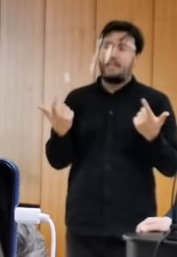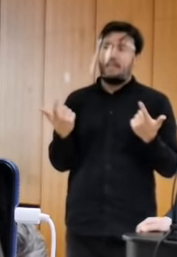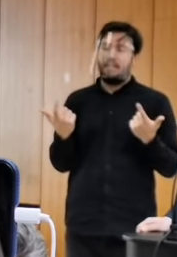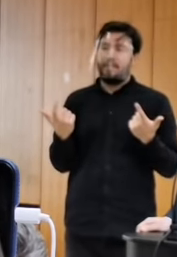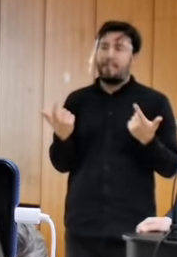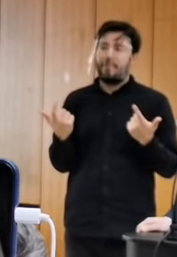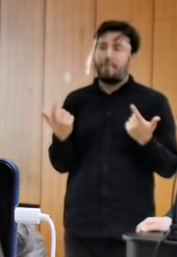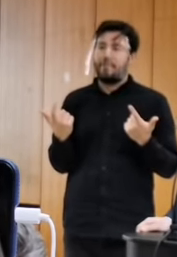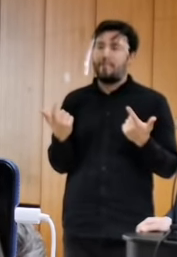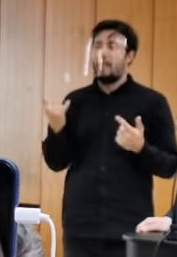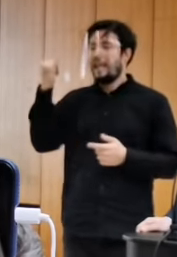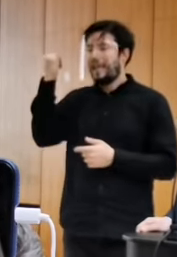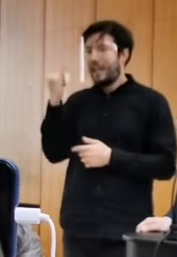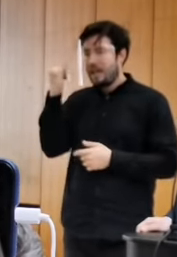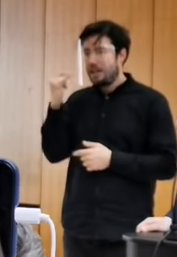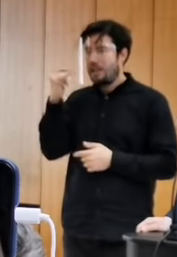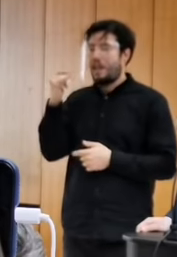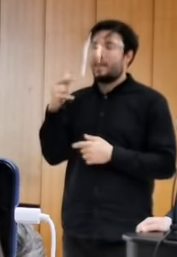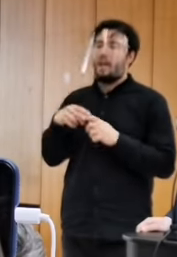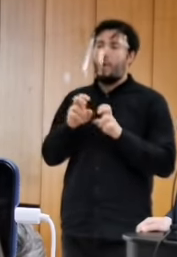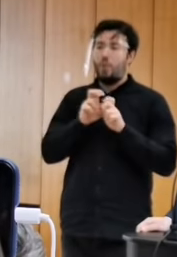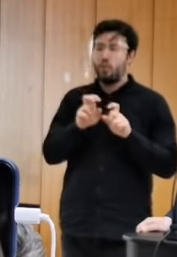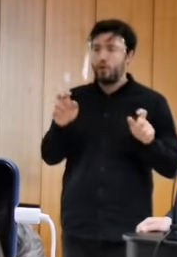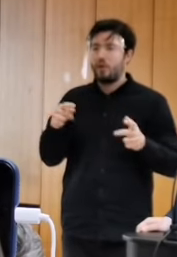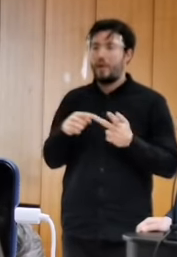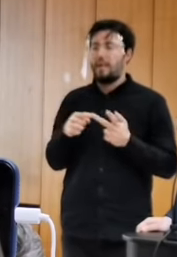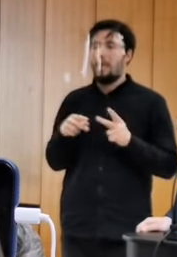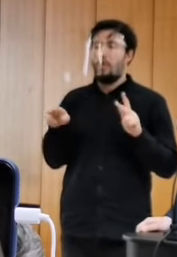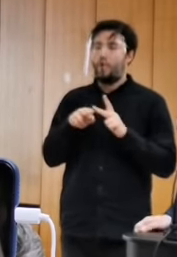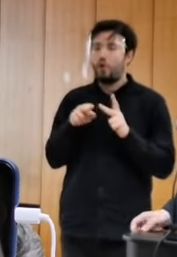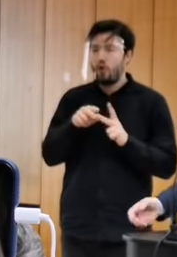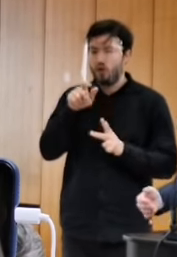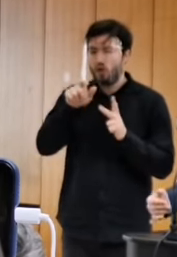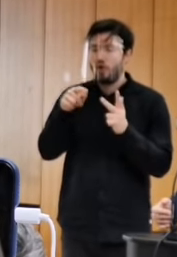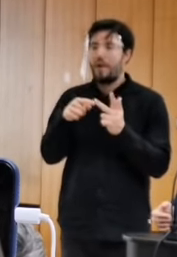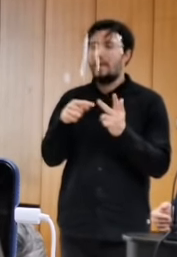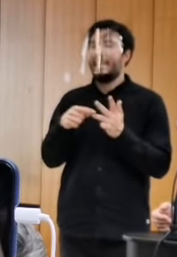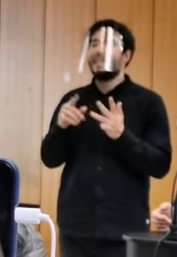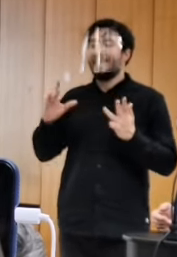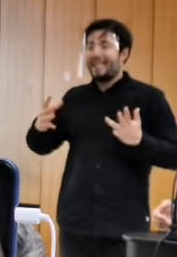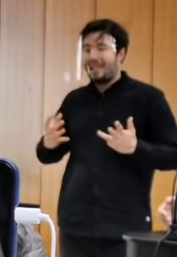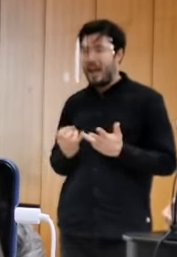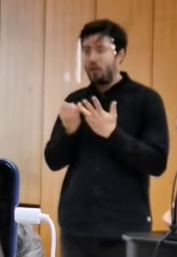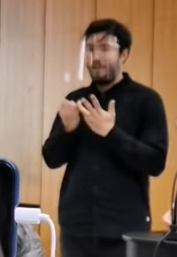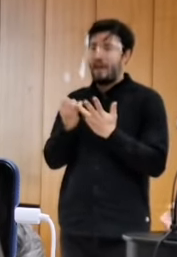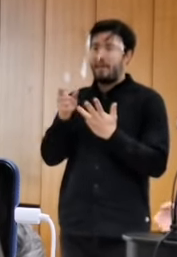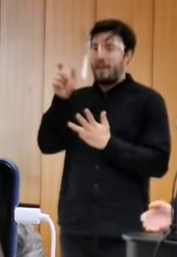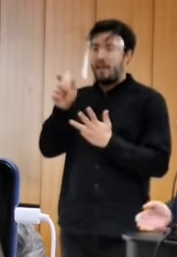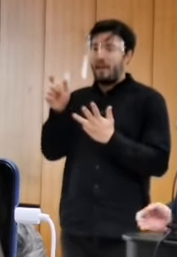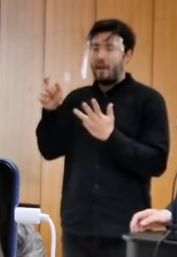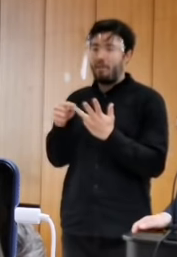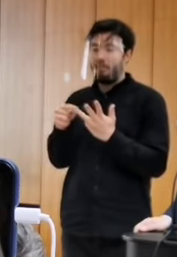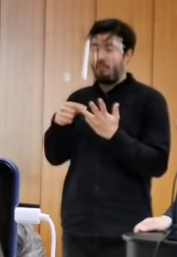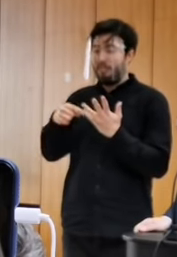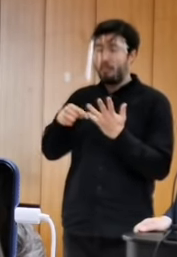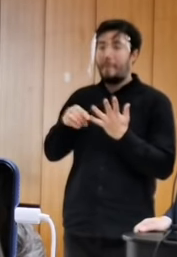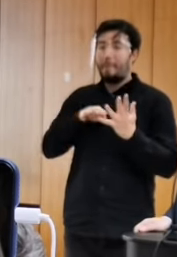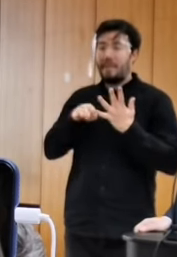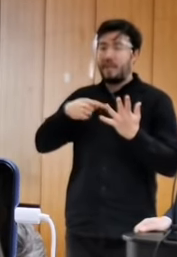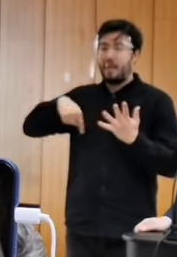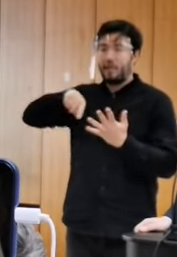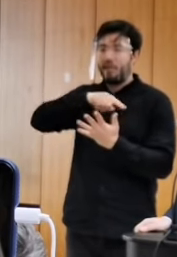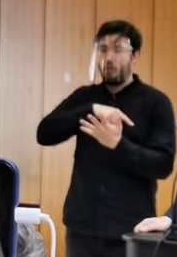či už riaditelia, učitelia, rodičia a zriaďovatelia a aj my na ministerstve sme dodržovali a takýmto